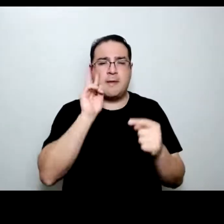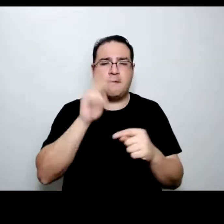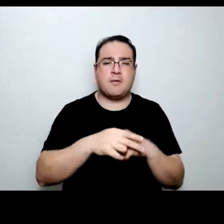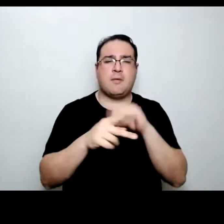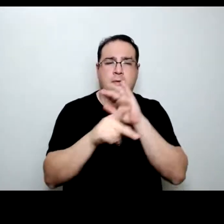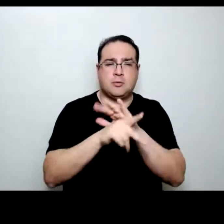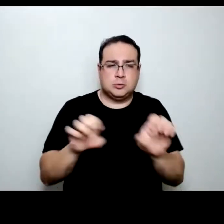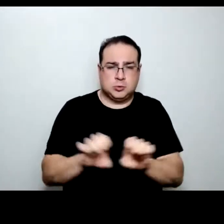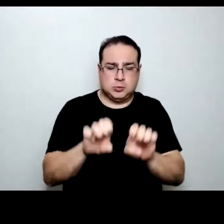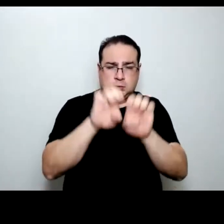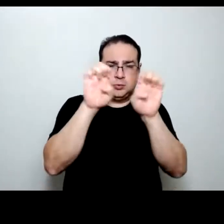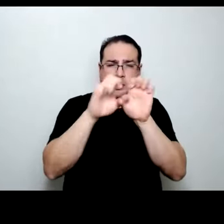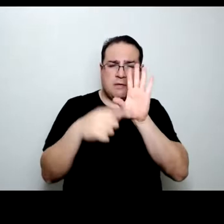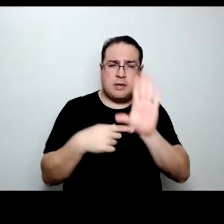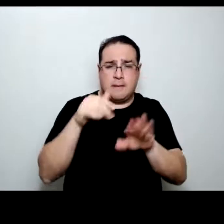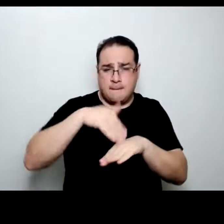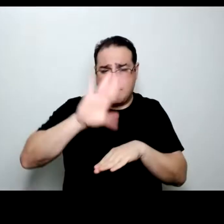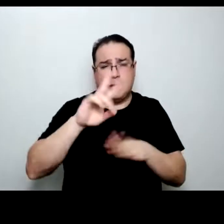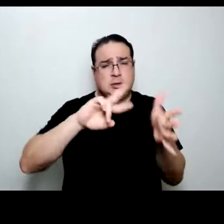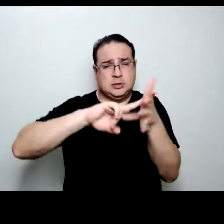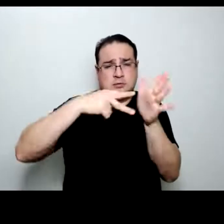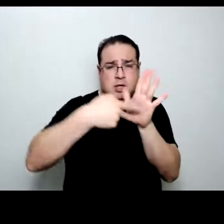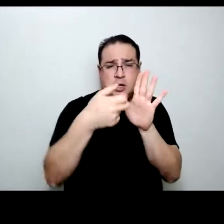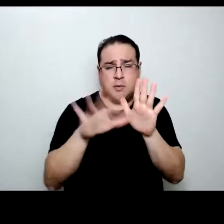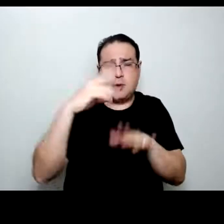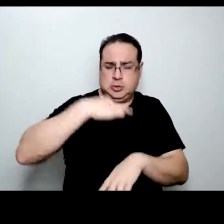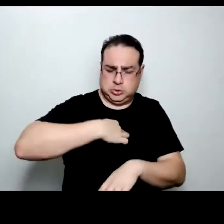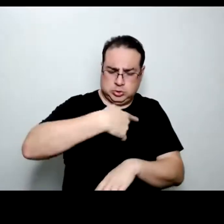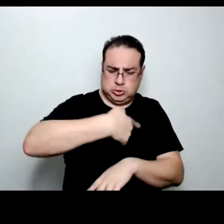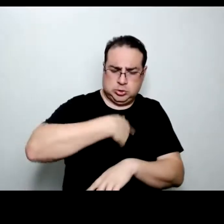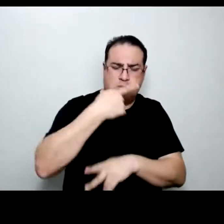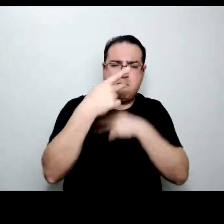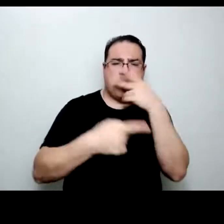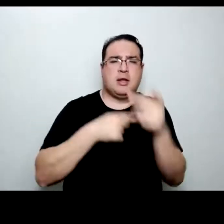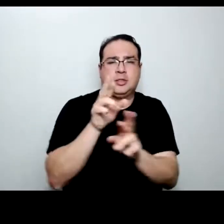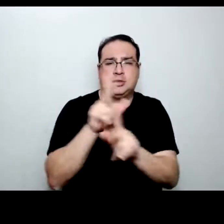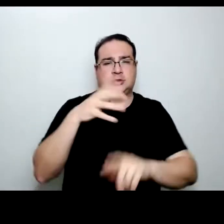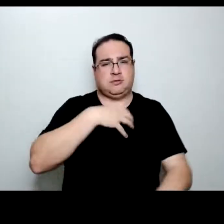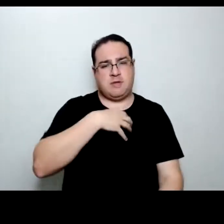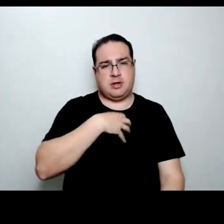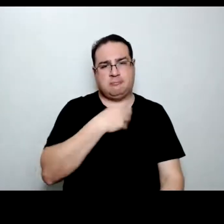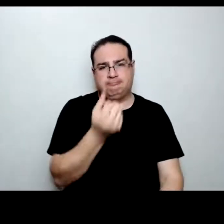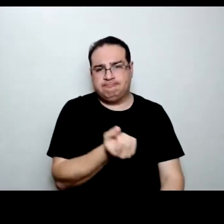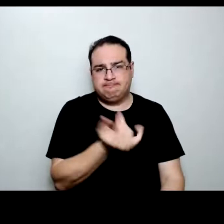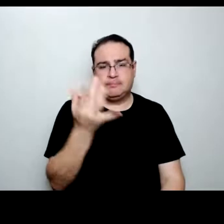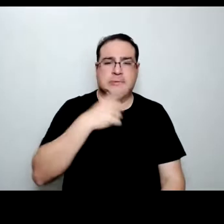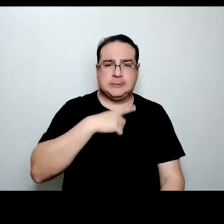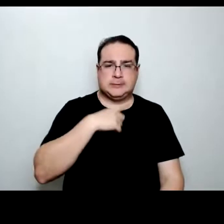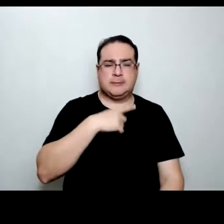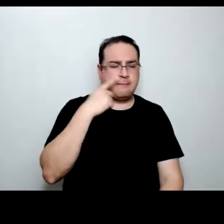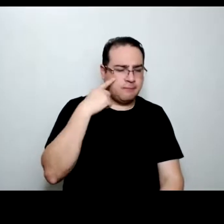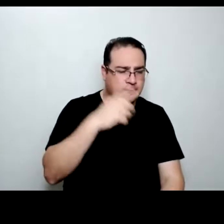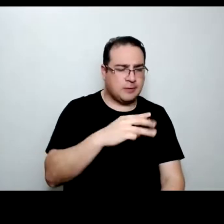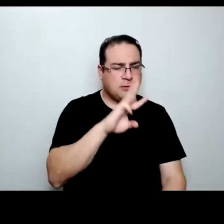sua estrutura. Uma tem mais de um sentido, outra tem mais de outra pronúncia. Enfim, um editor linear do